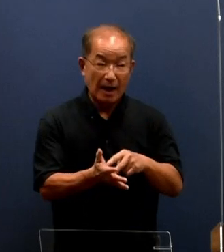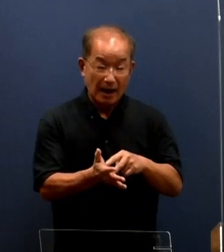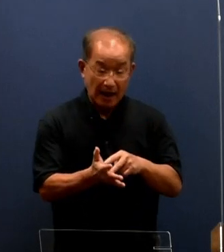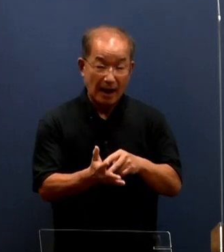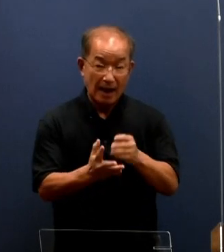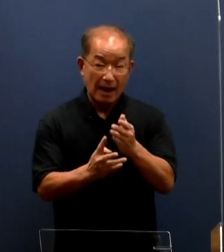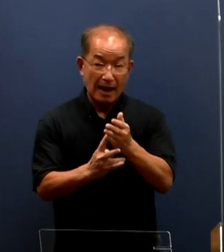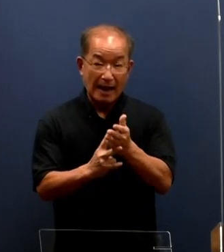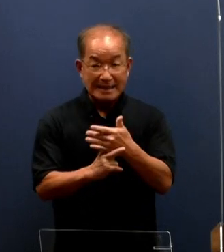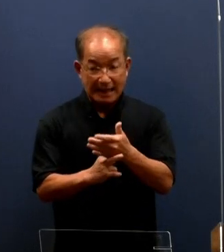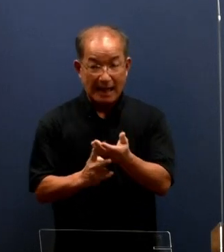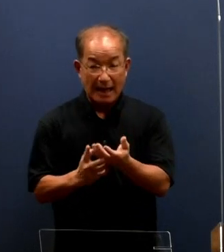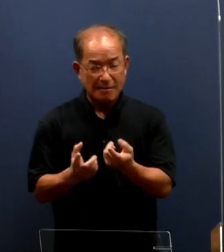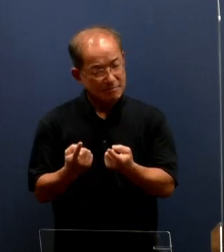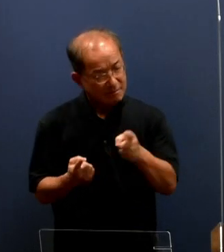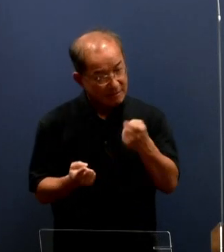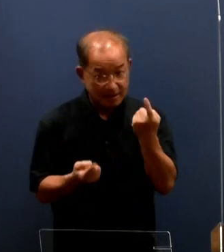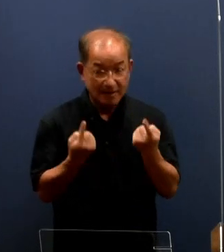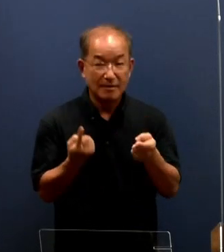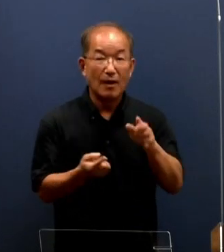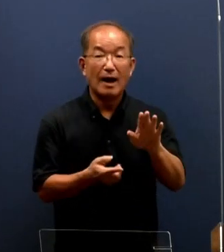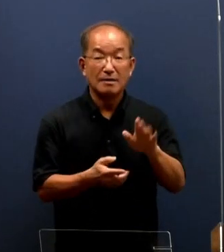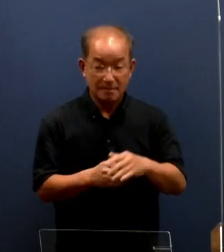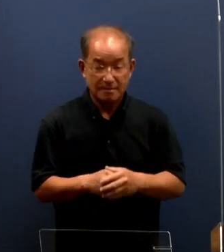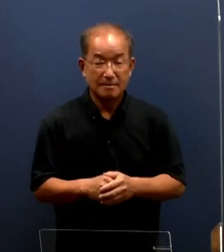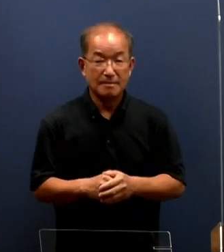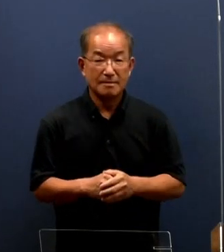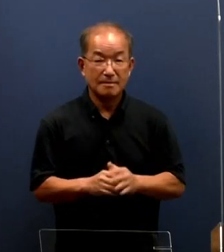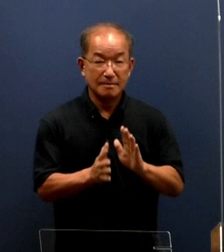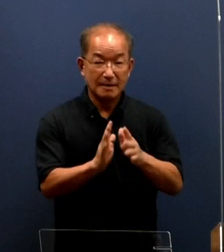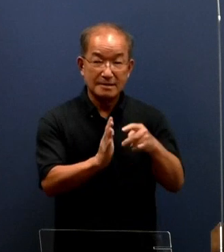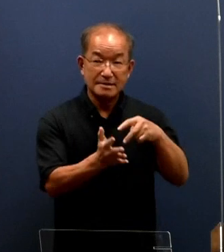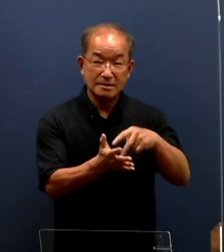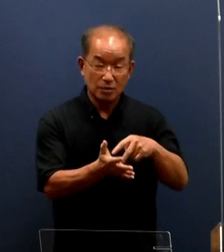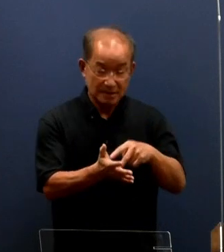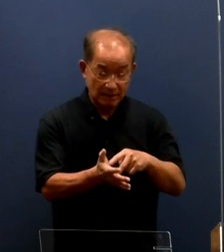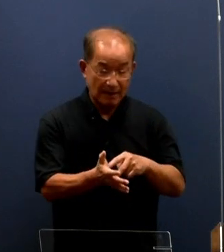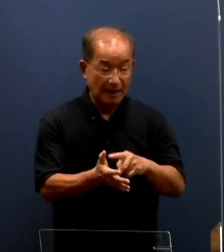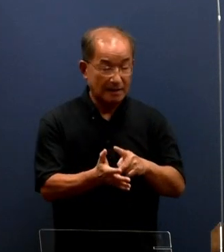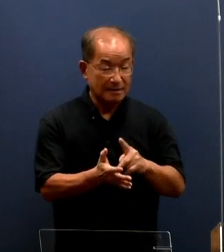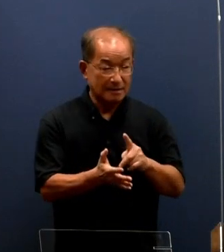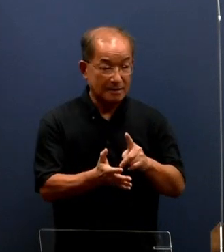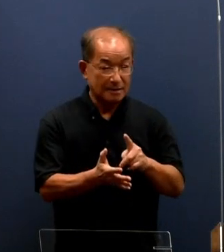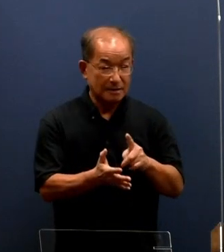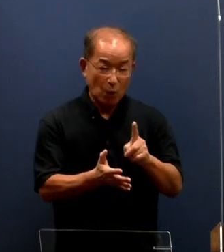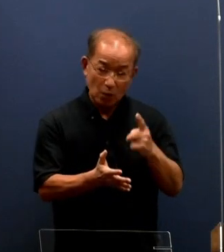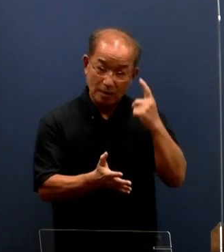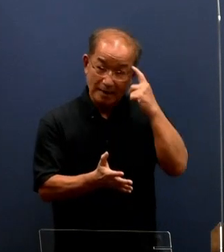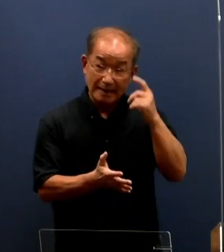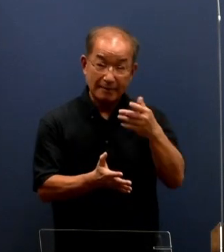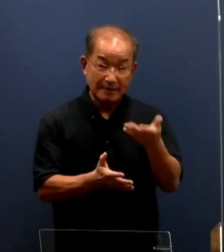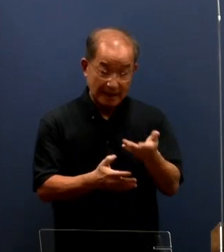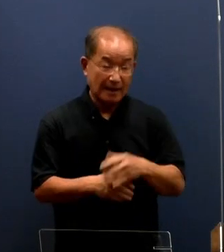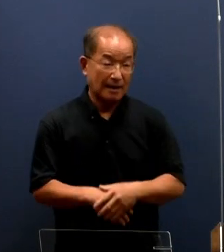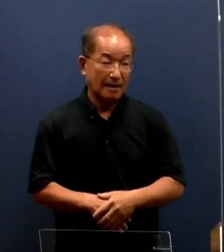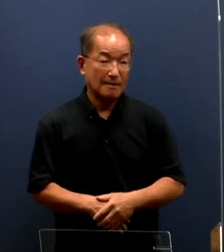ると思うんですけれども、知事として改めてこの点についてお考えを伺えればと思います。よろしくお願いします。